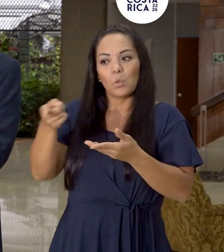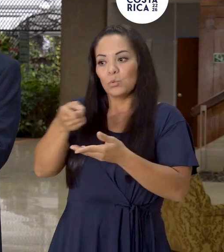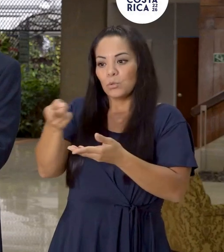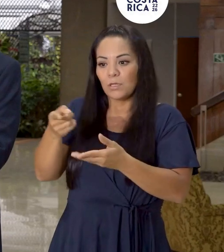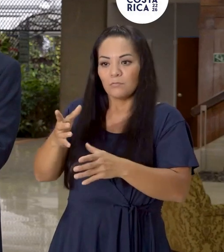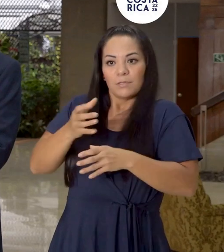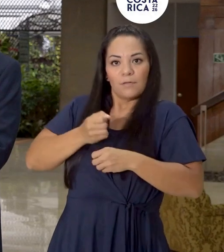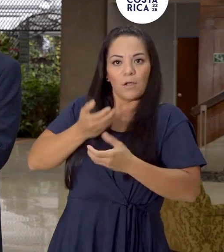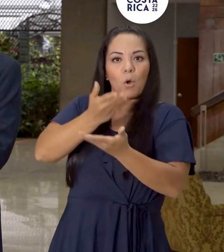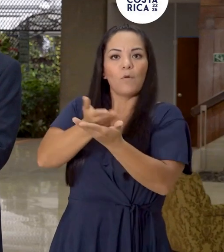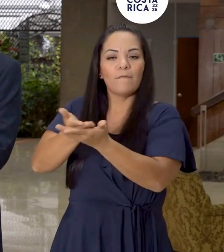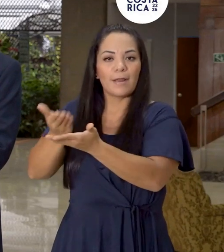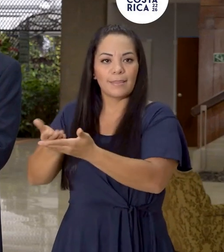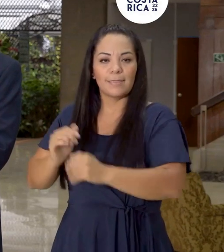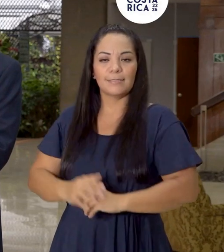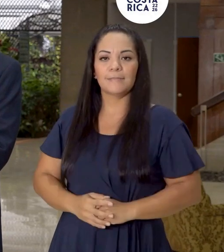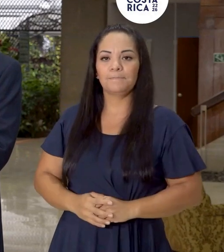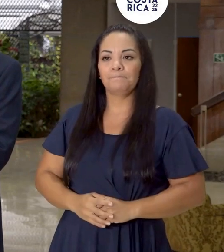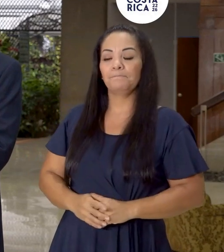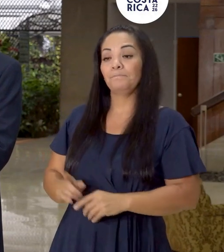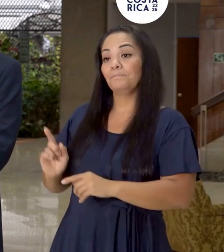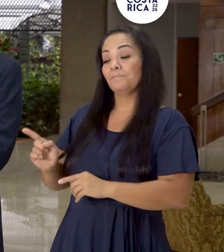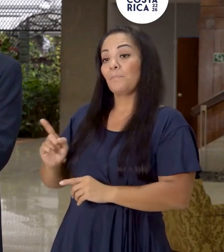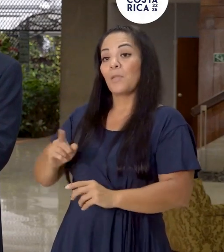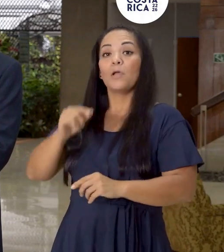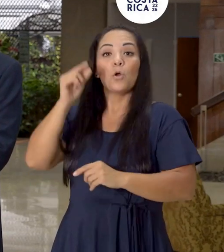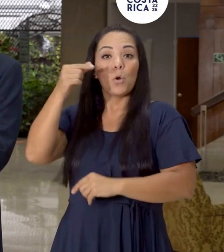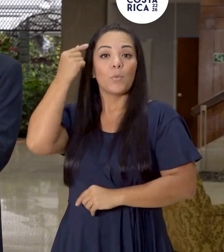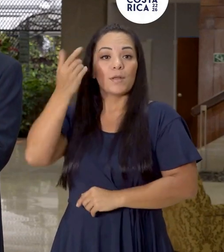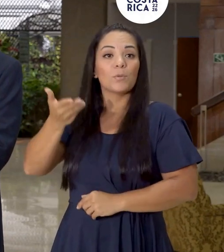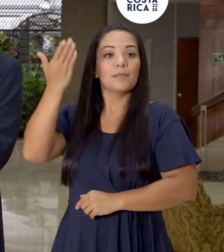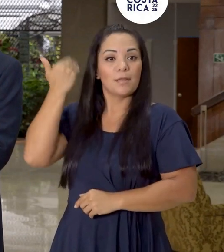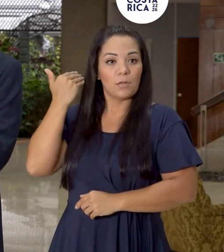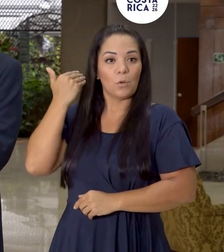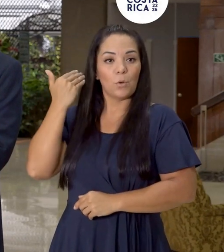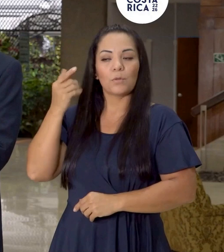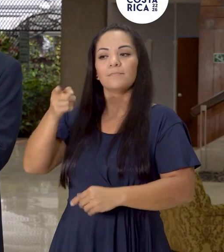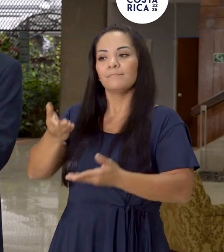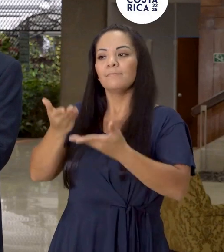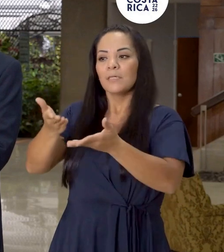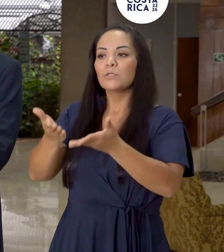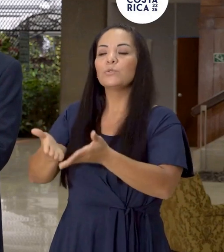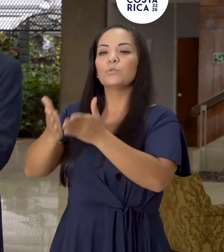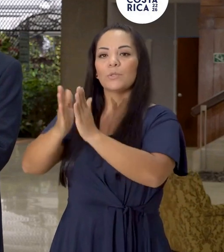el gobierno anterior había hecho una solicitud de